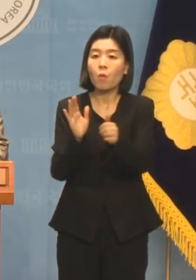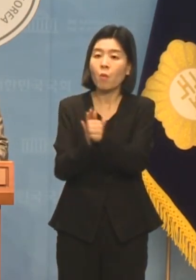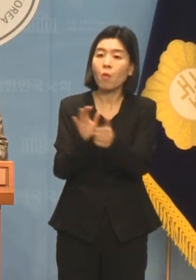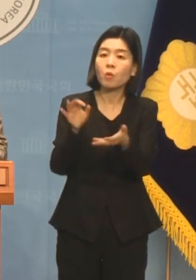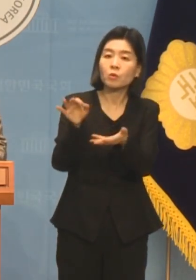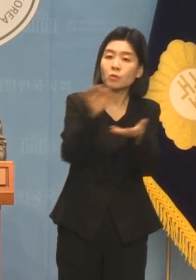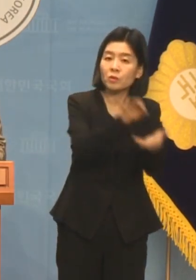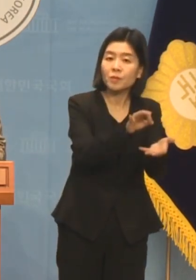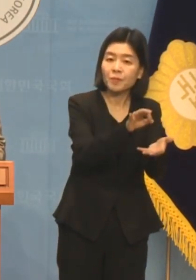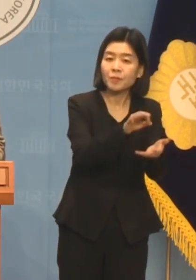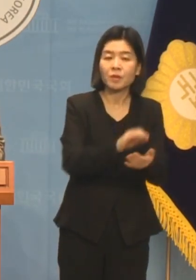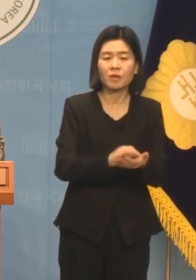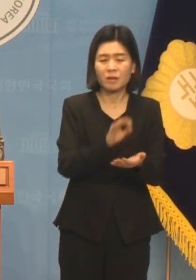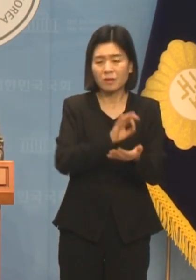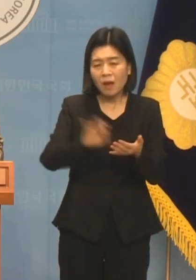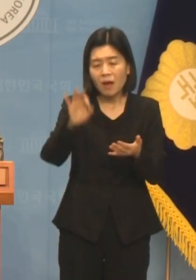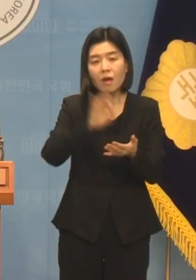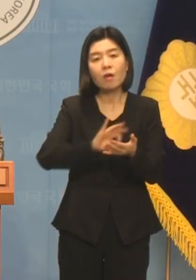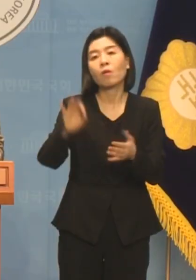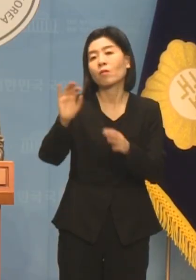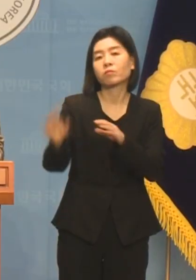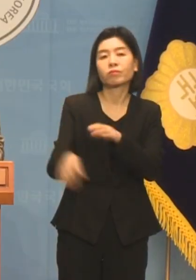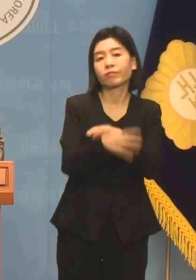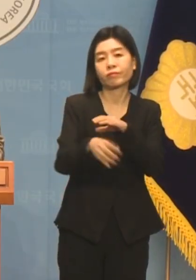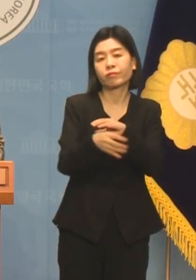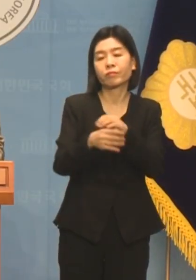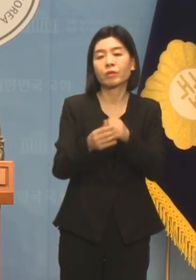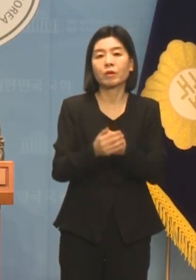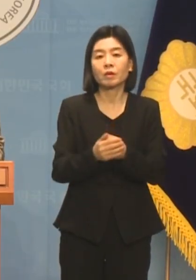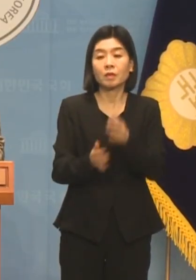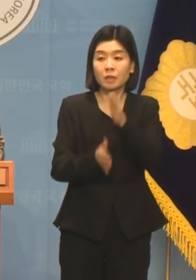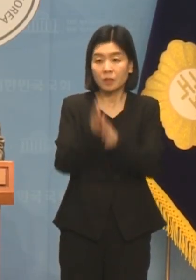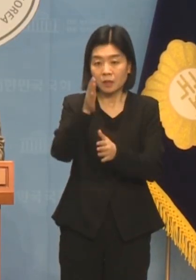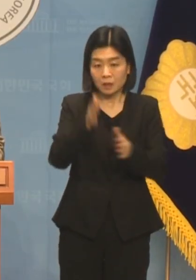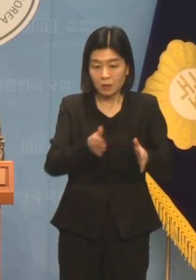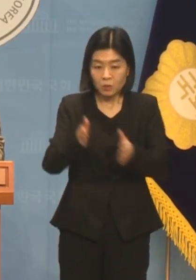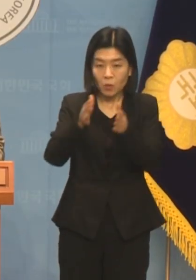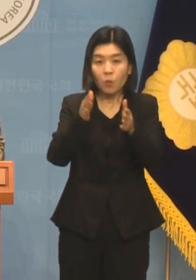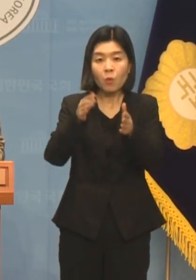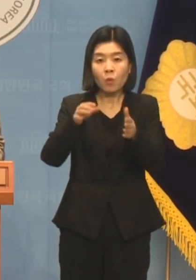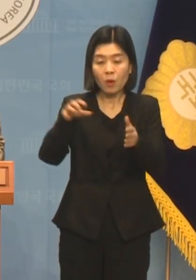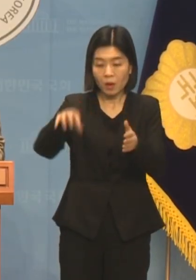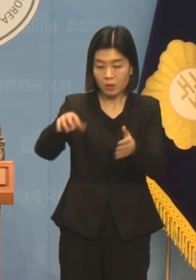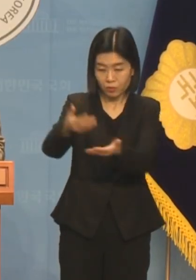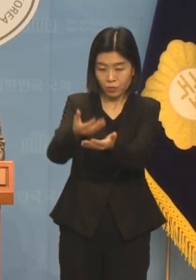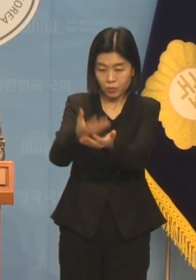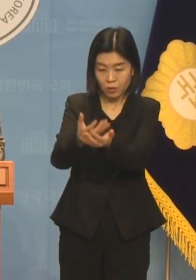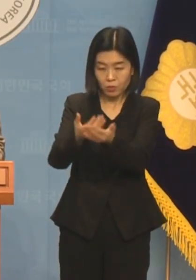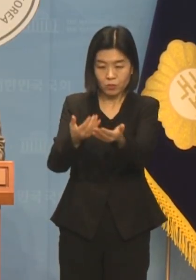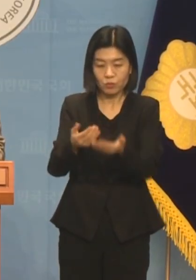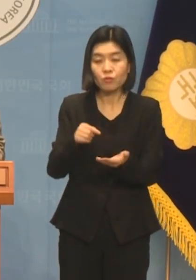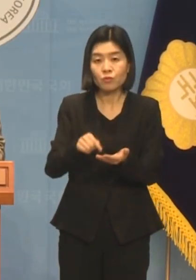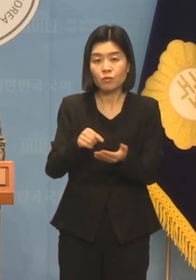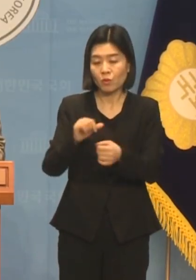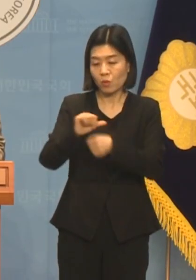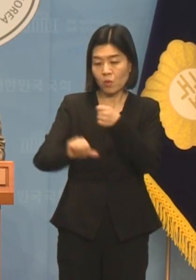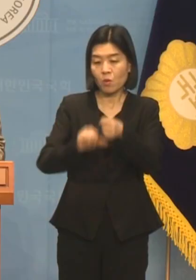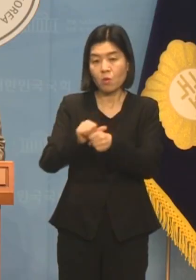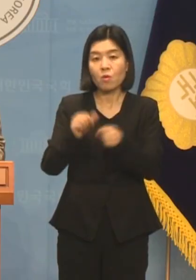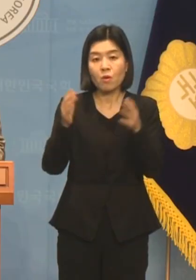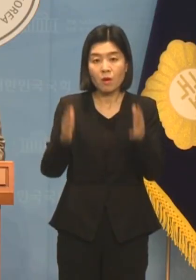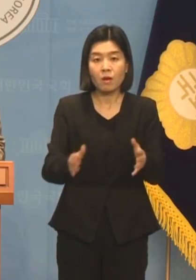크다하고 부실투성이었습니다. 현재까지 시도에서 제출한 자료에 따르면 지난 5년간